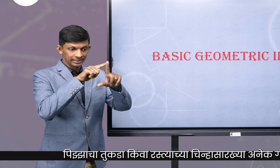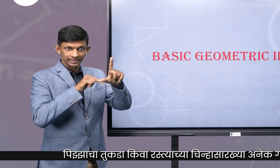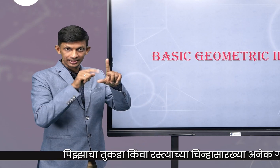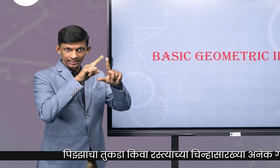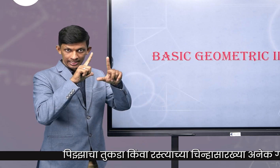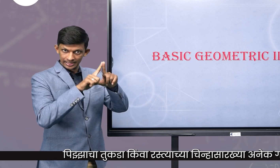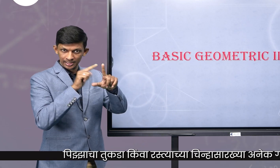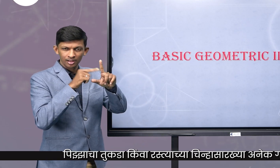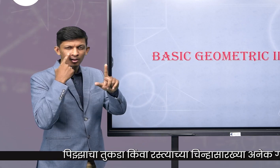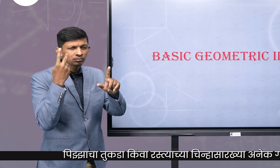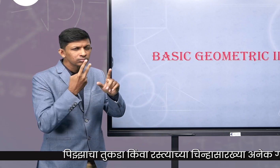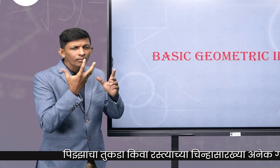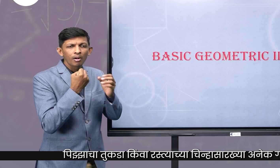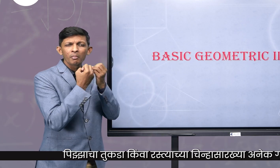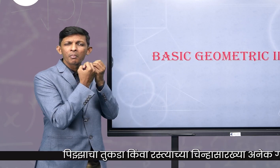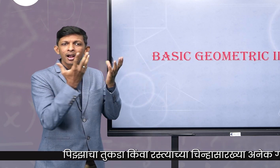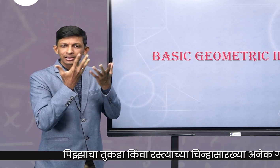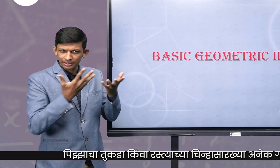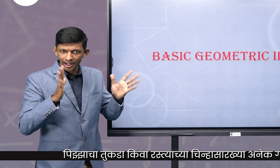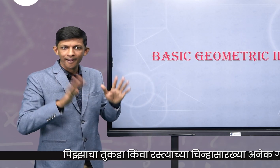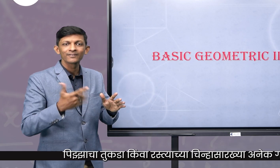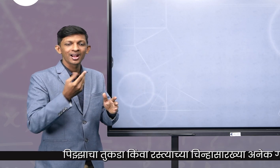पिझ्झाचा तुकडा किंवा रस्त्याच्या चिन्हासारख्या अनेक गोष्टींमध्ये